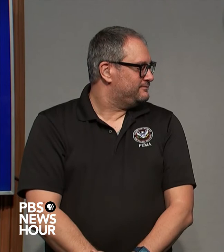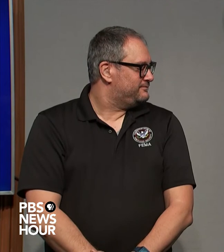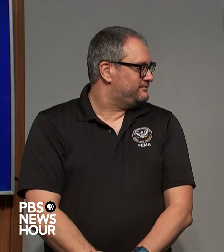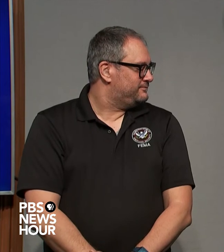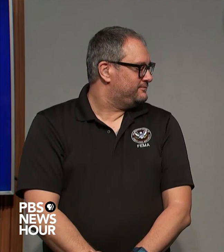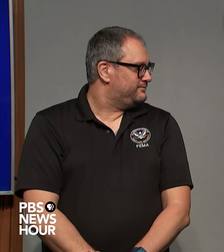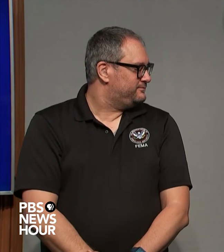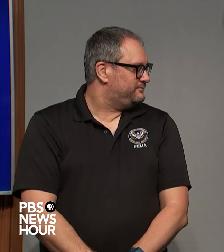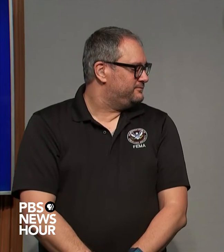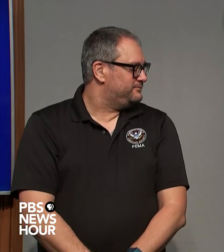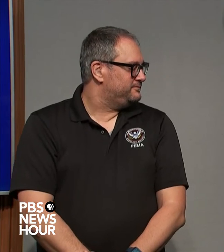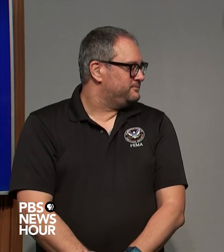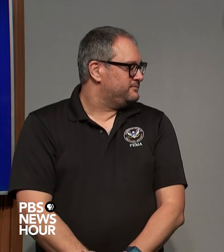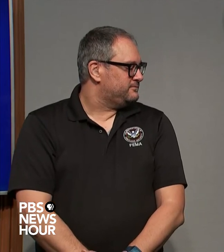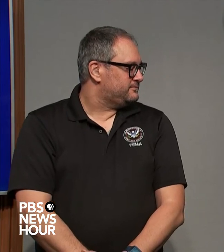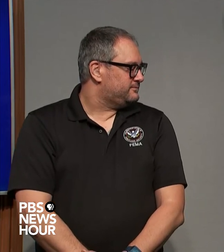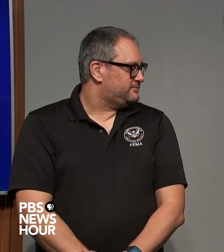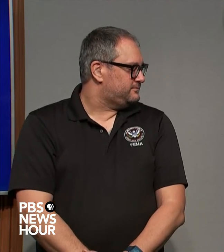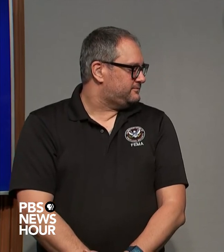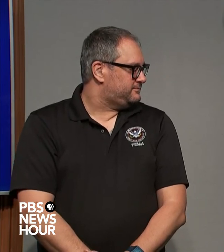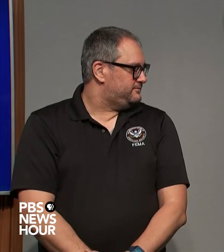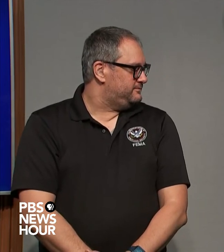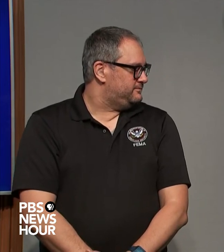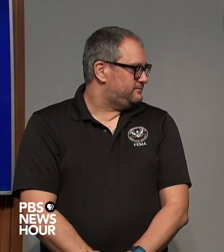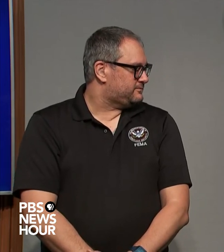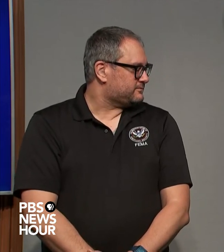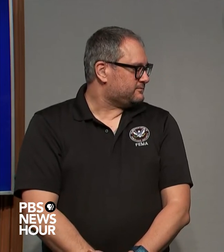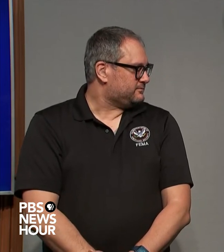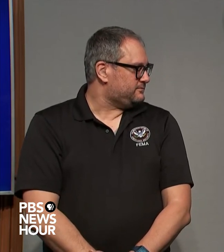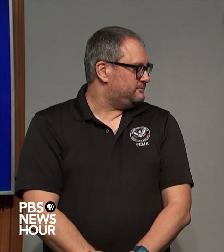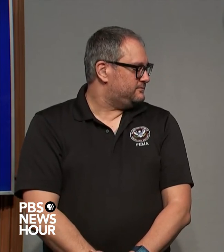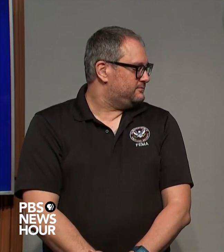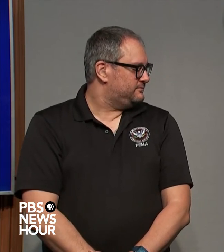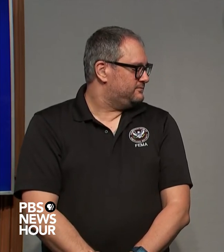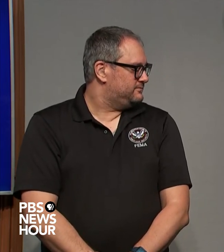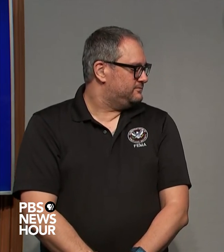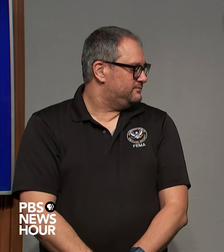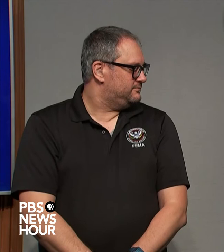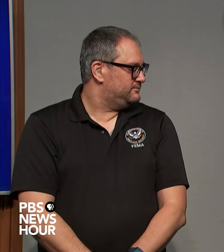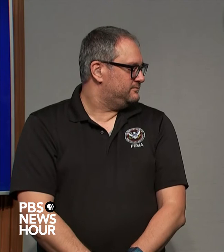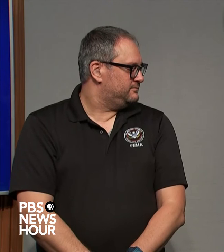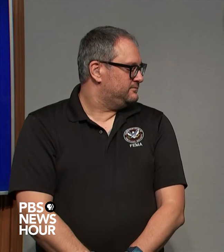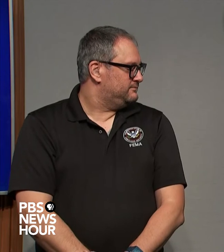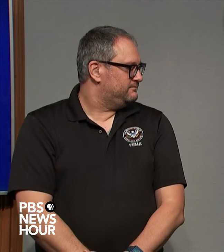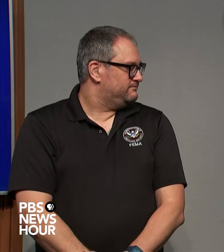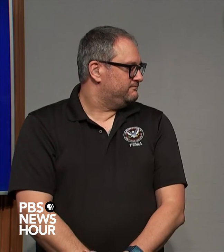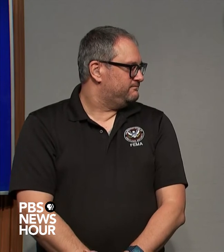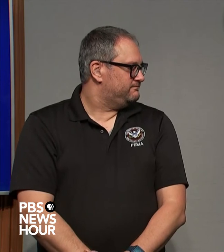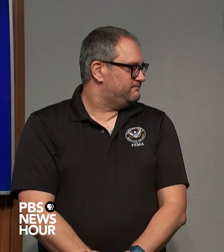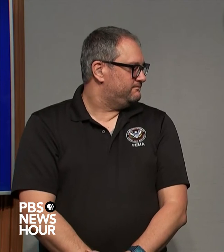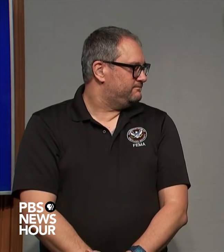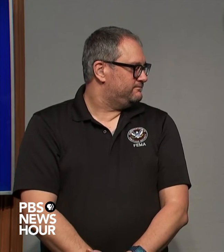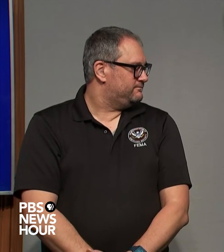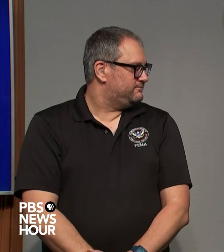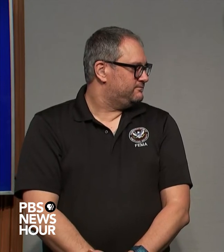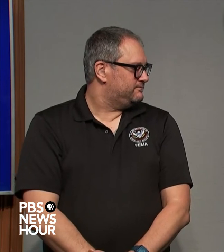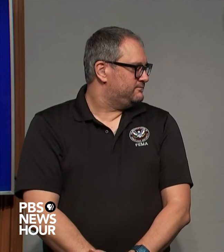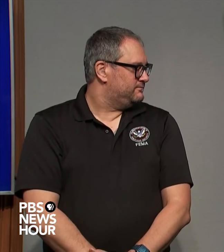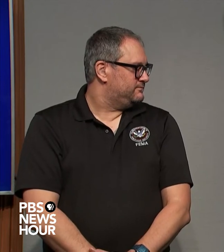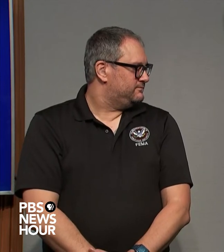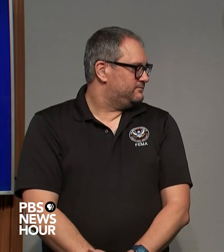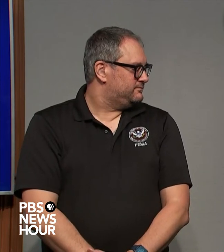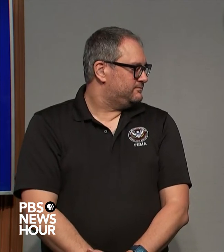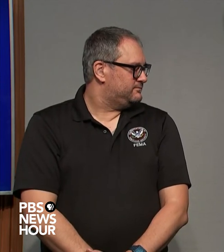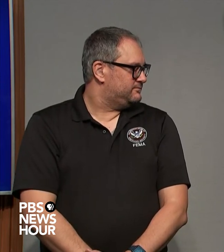a las que servimos les pedimos a todos que acaten las advertencias de las autoridades locales antes durante y